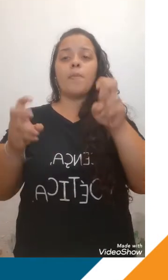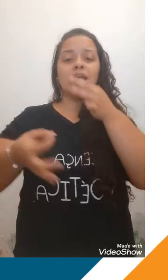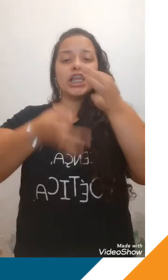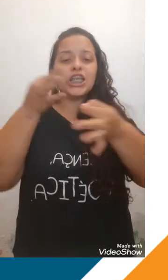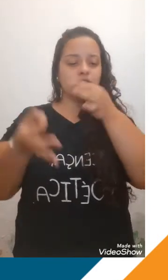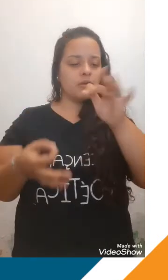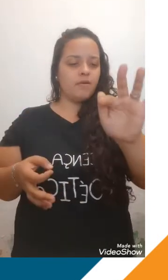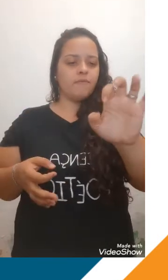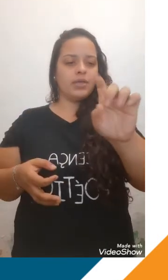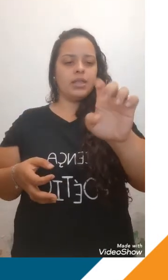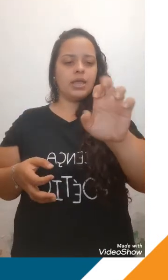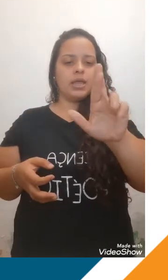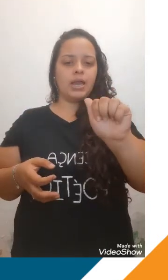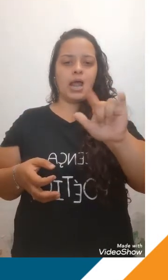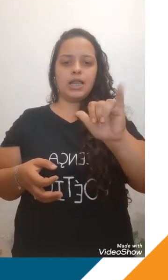uma forma